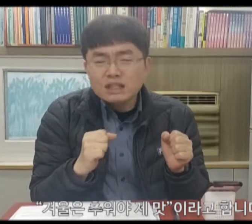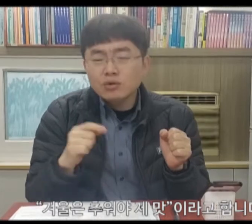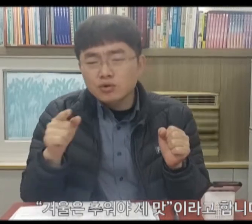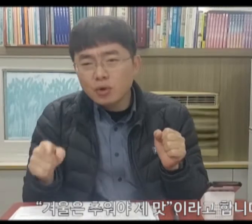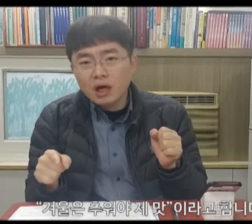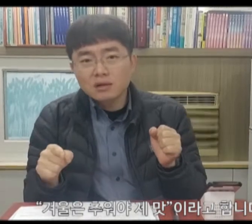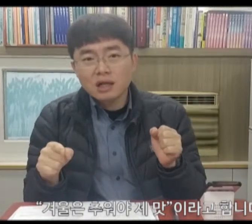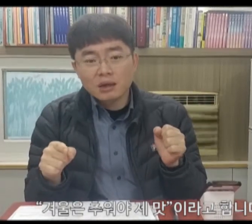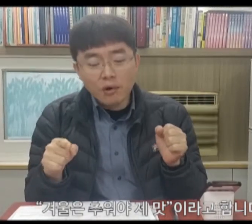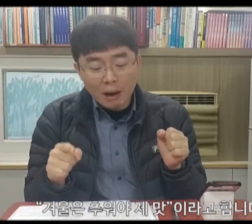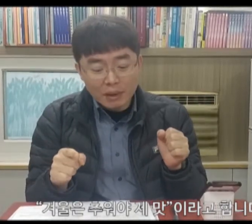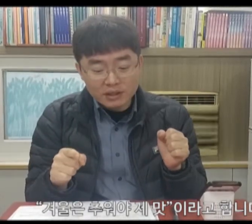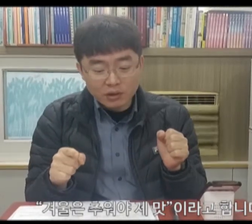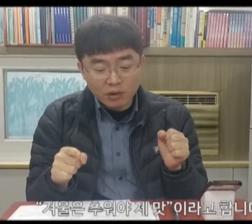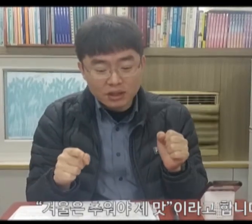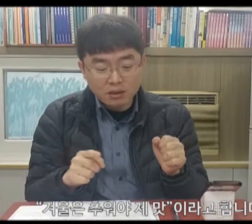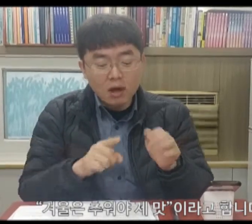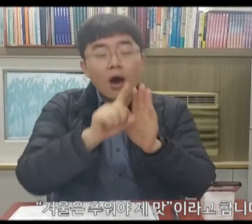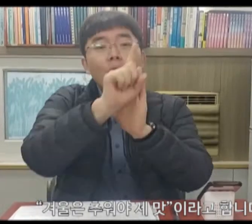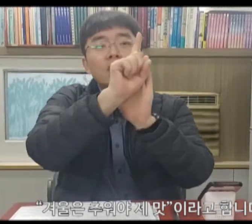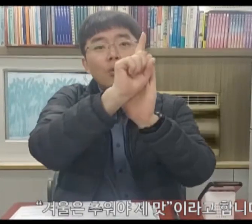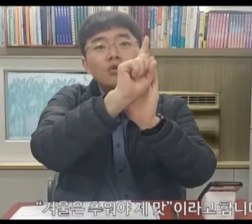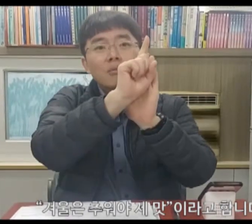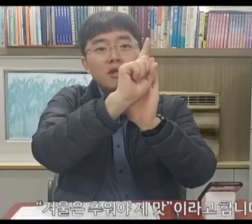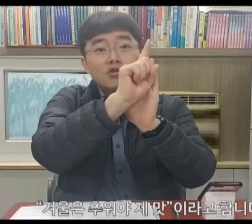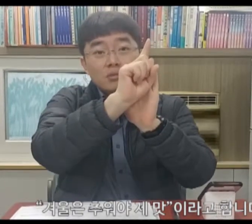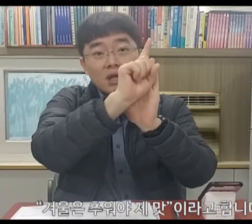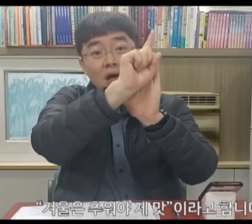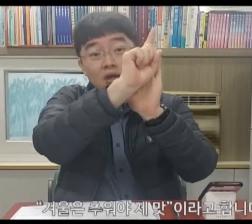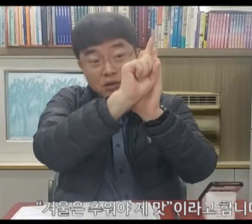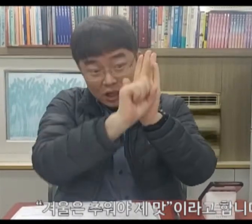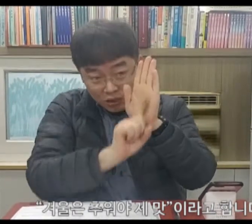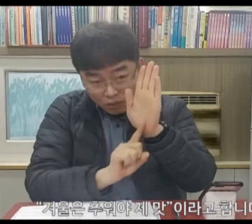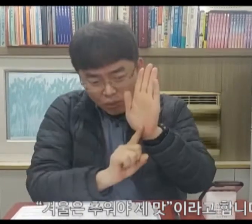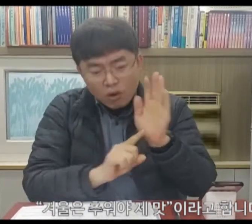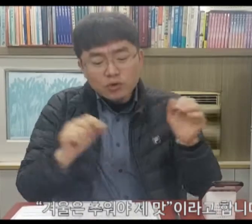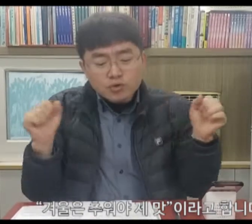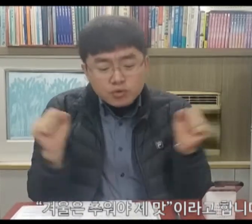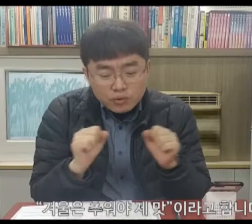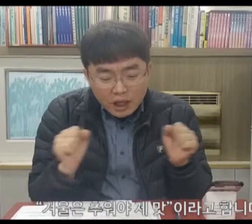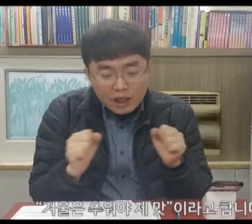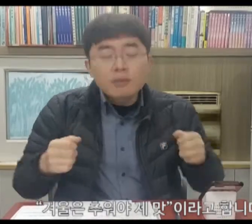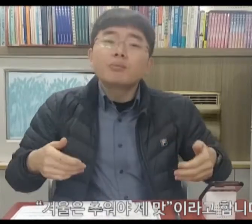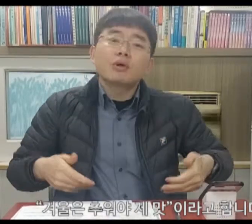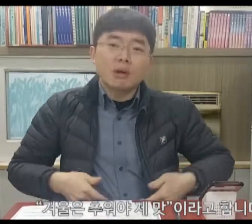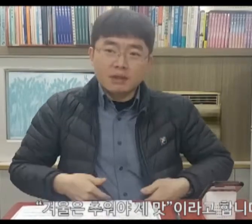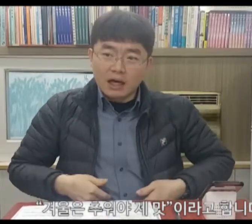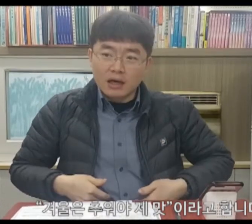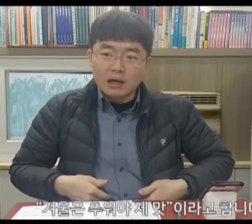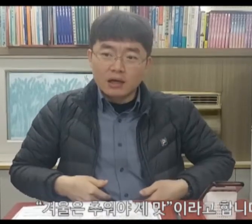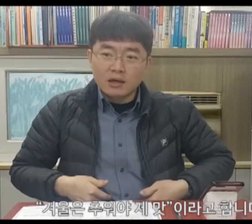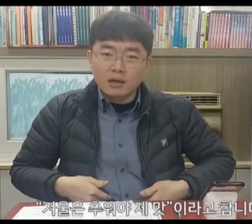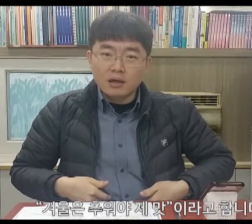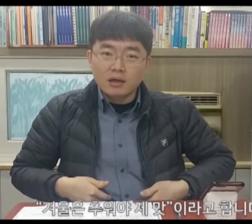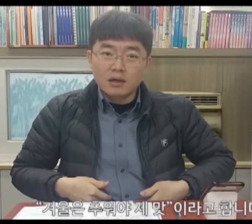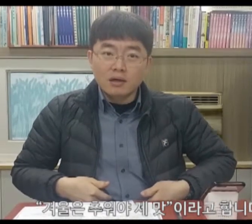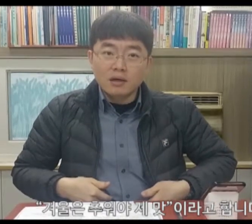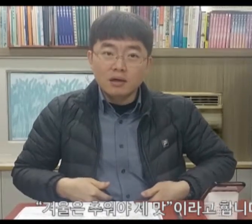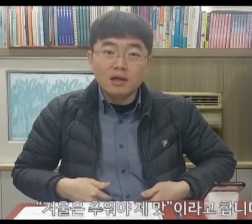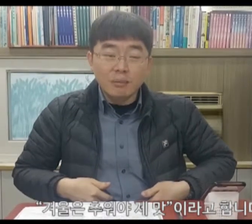또 추워야가 들어가니까 뭔가 안 맞죠. 그래서 이때 온도를 한번 내려줍니다. 내리고 추운 게 필요합니다.